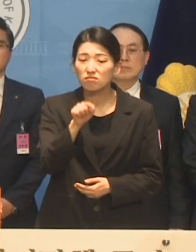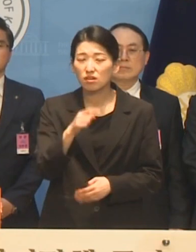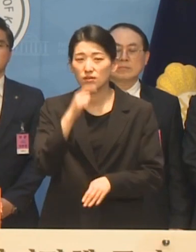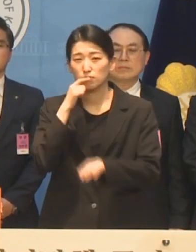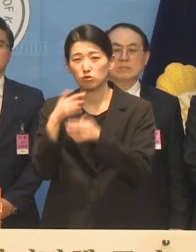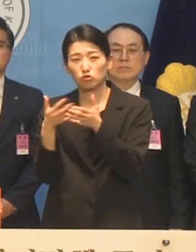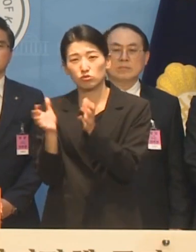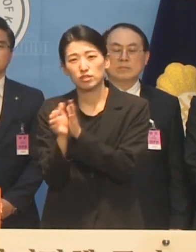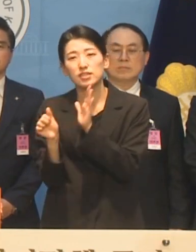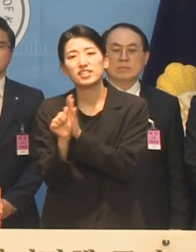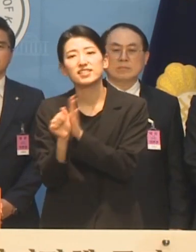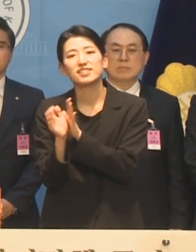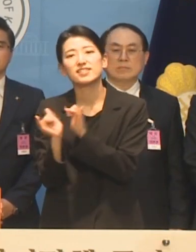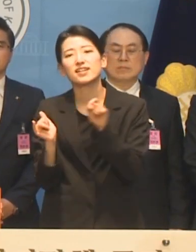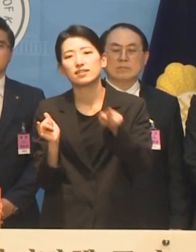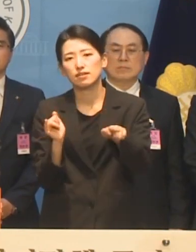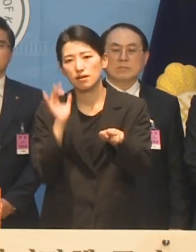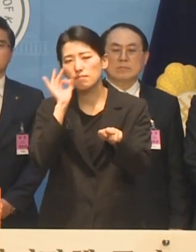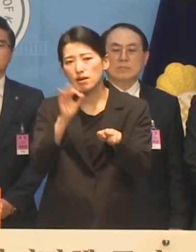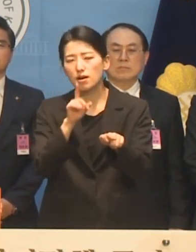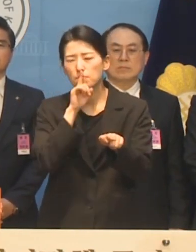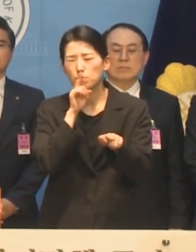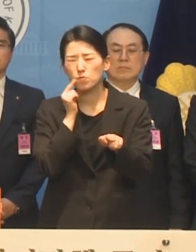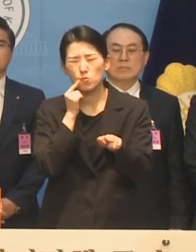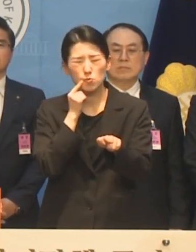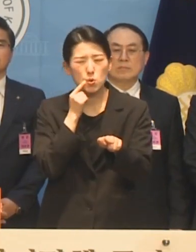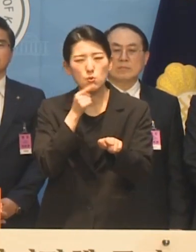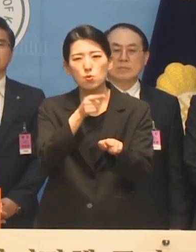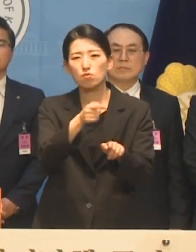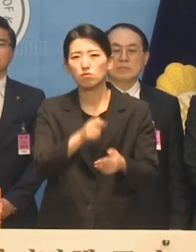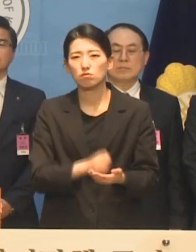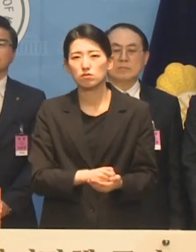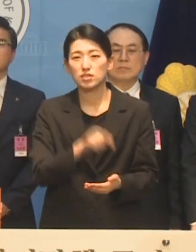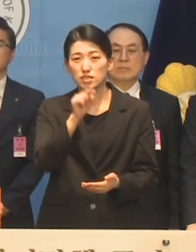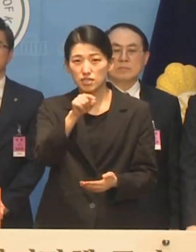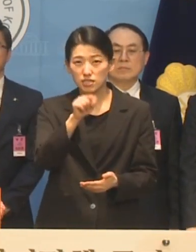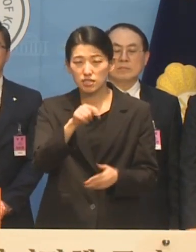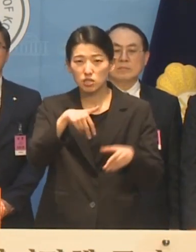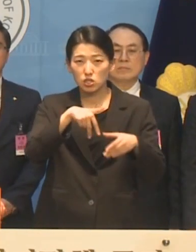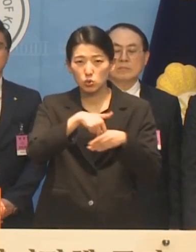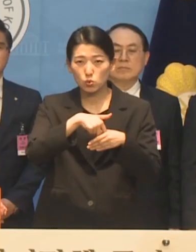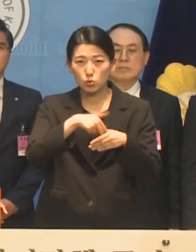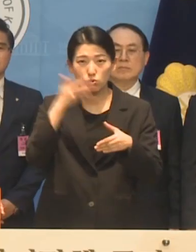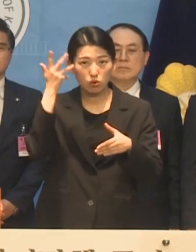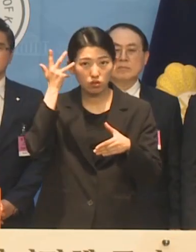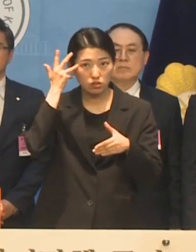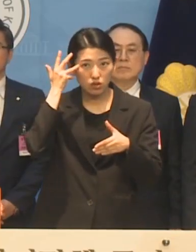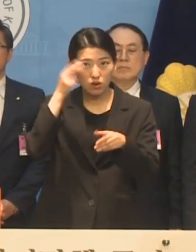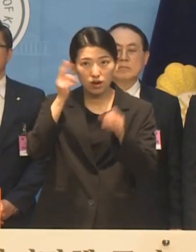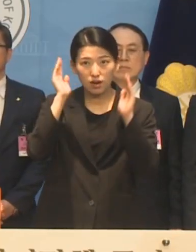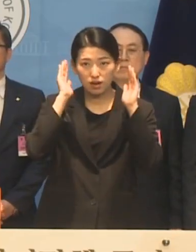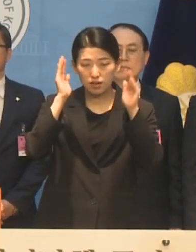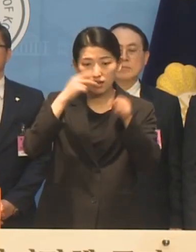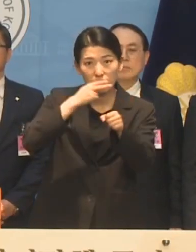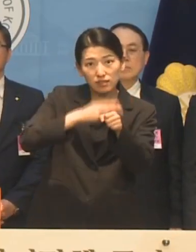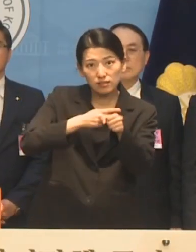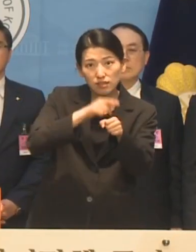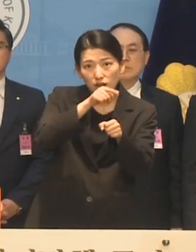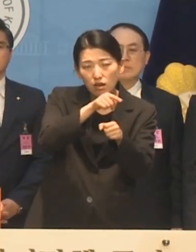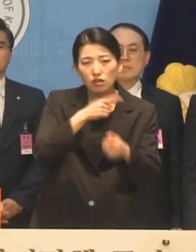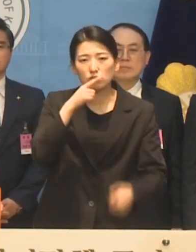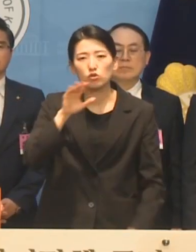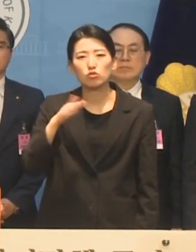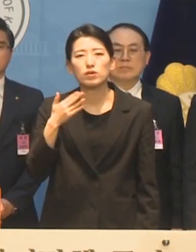지지 세력의 현 주소입니다. 이 독서를 퍼부은 감신대 종교철학 강사는 마치 1968년 1월